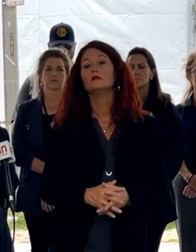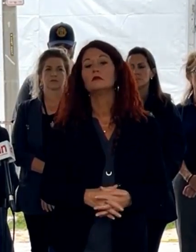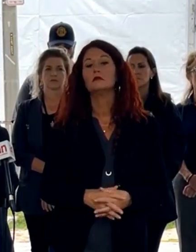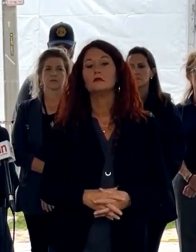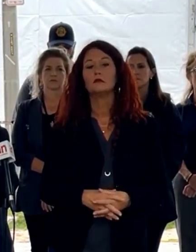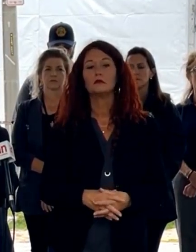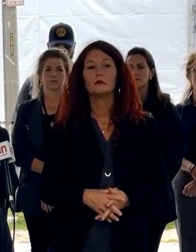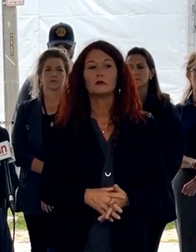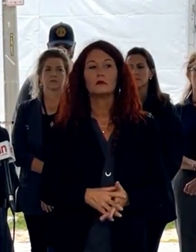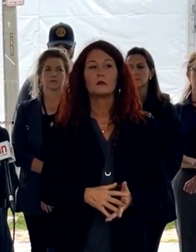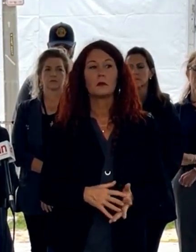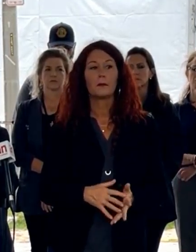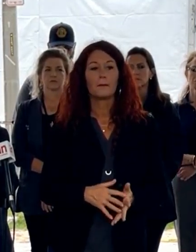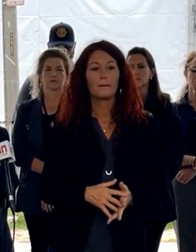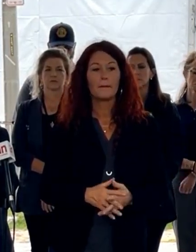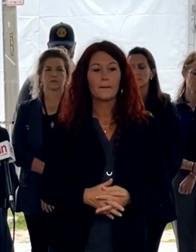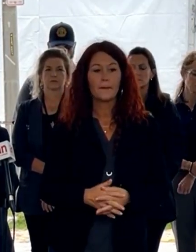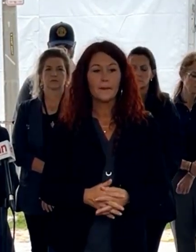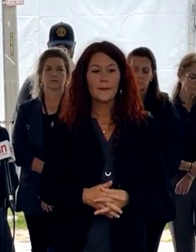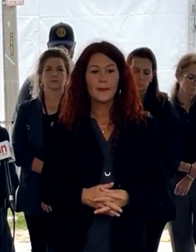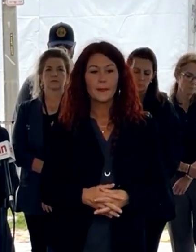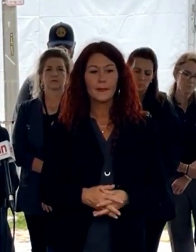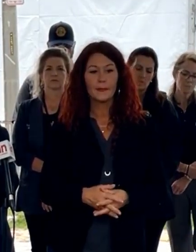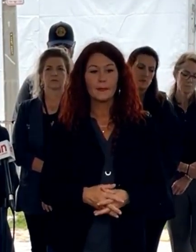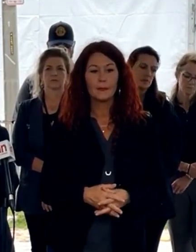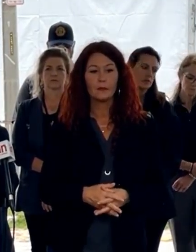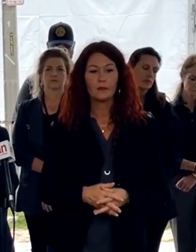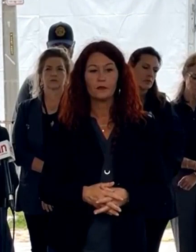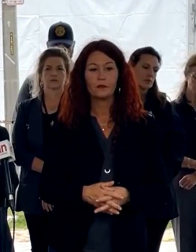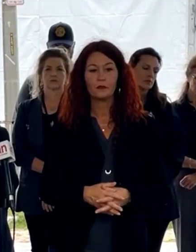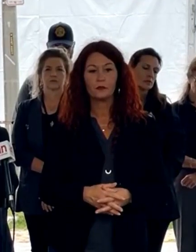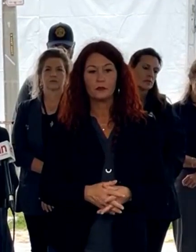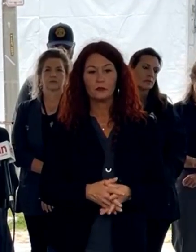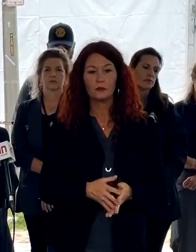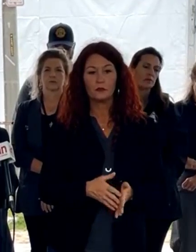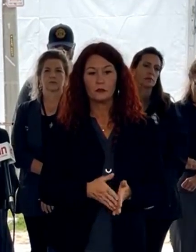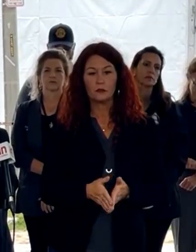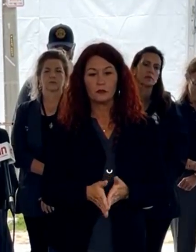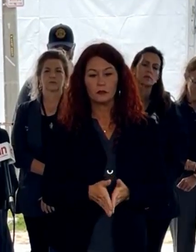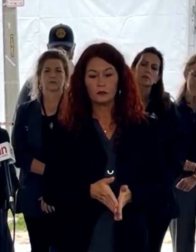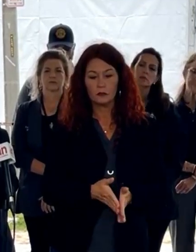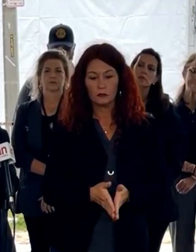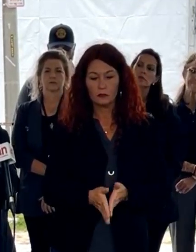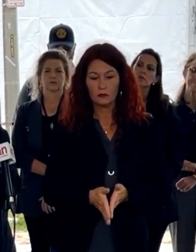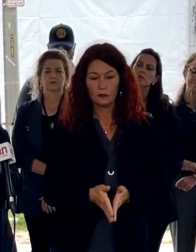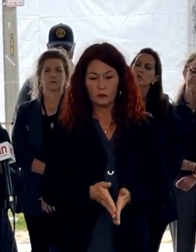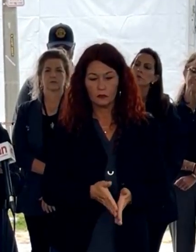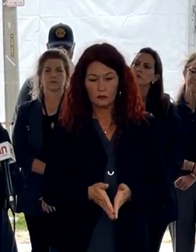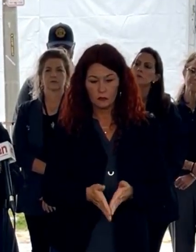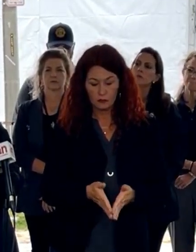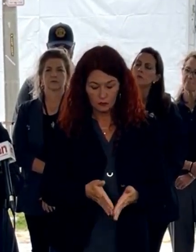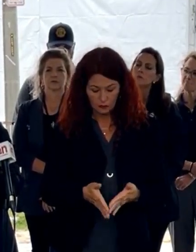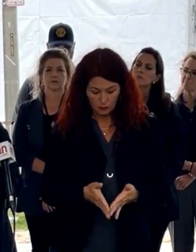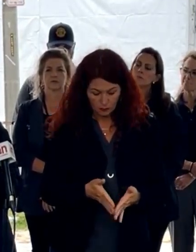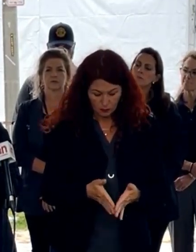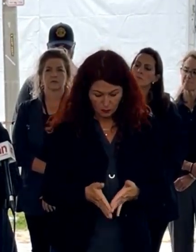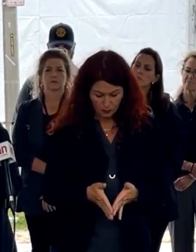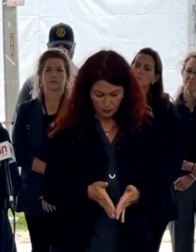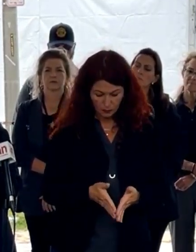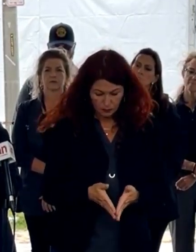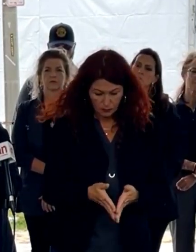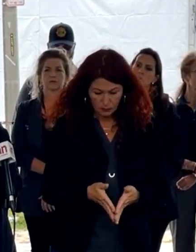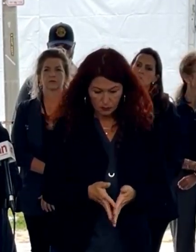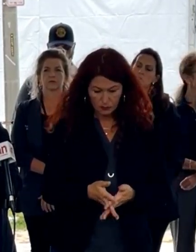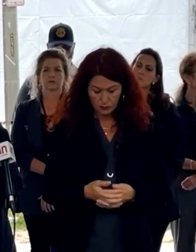de fundaciones trabajando, identificando las necesidades que caen al lado y que